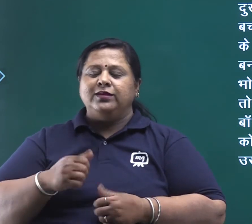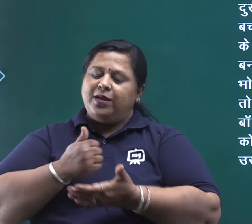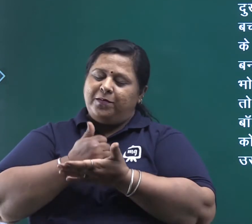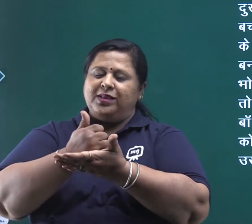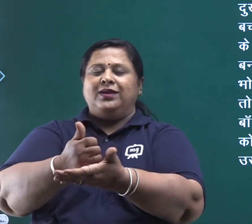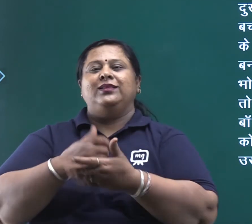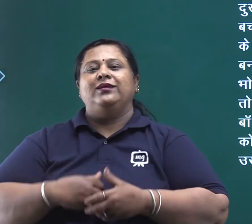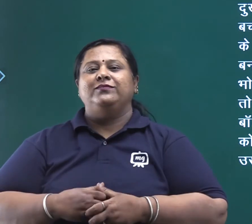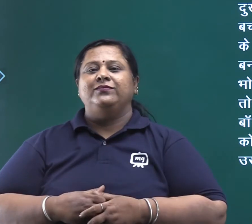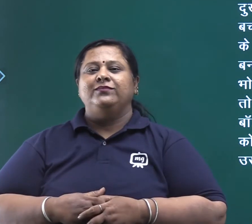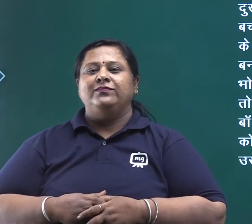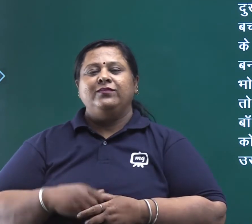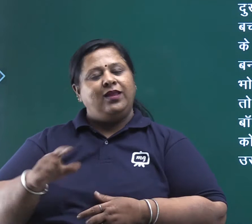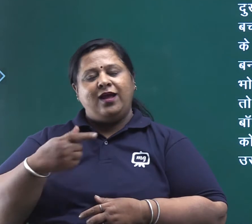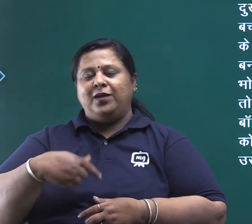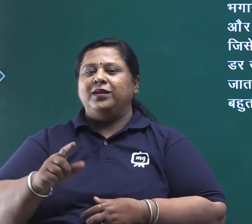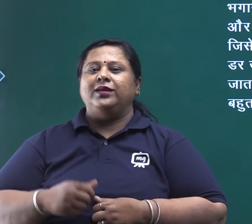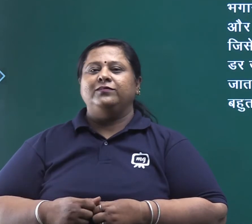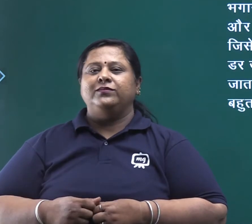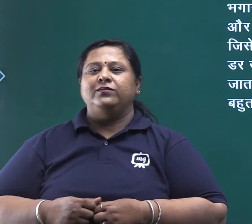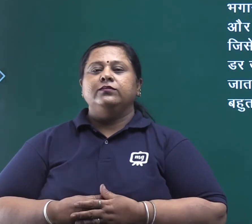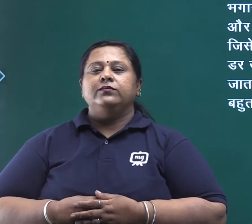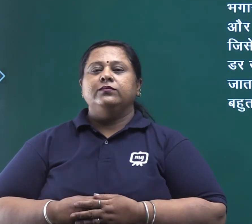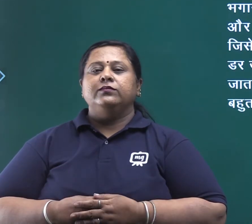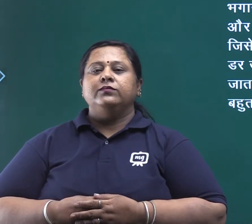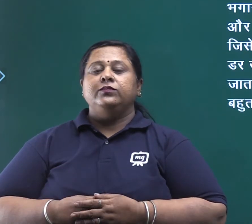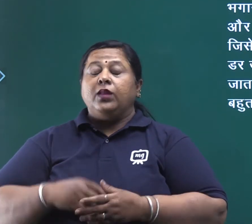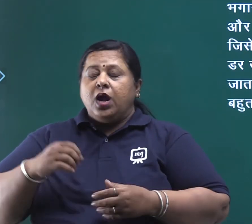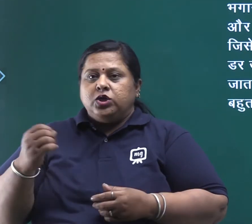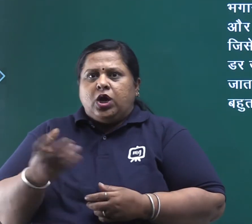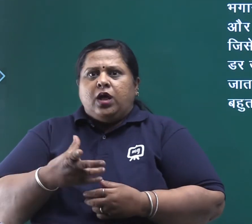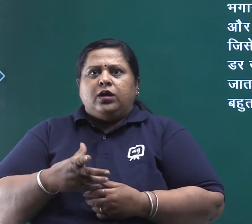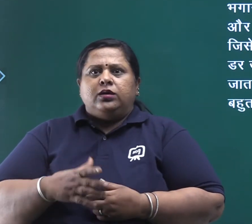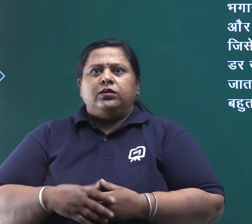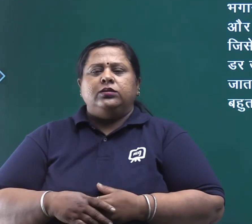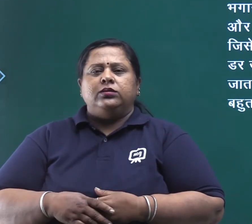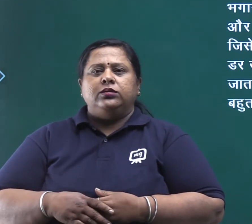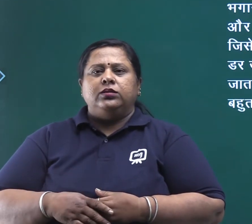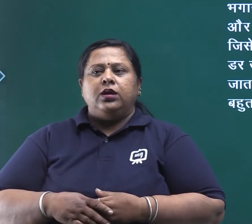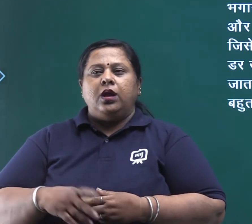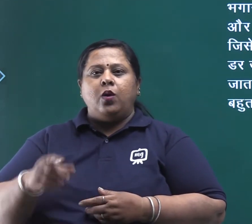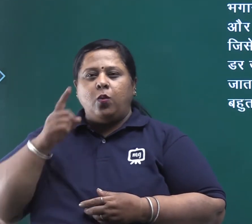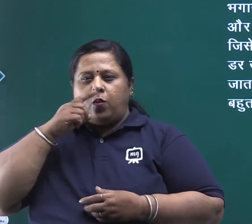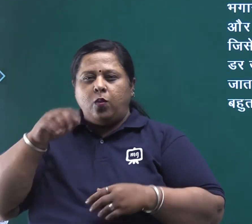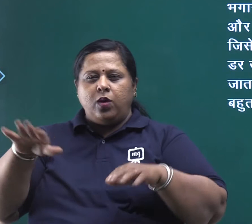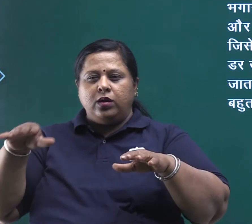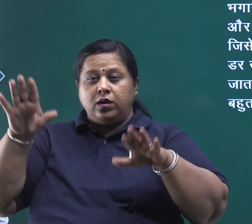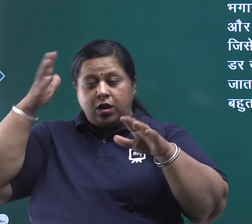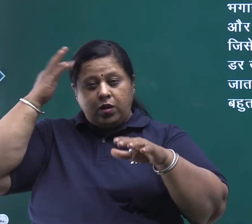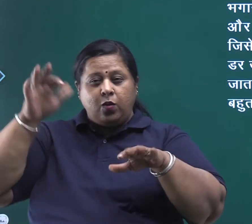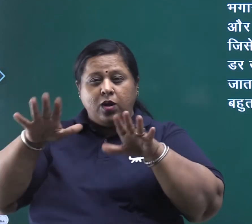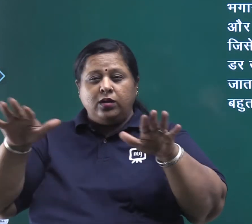सहायता करते हैं। आगे बढ़ते हैं। अचानक कौवा